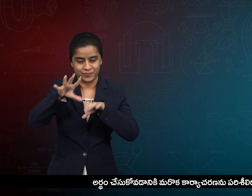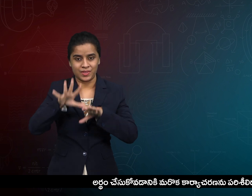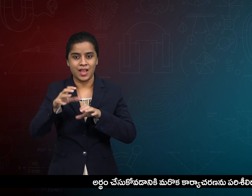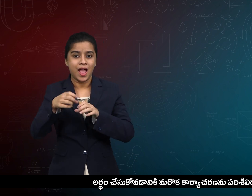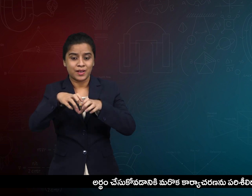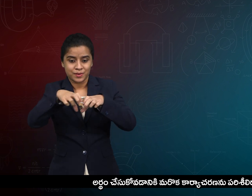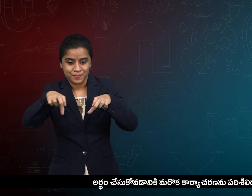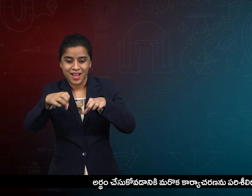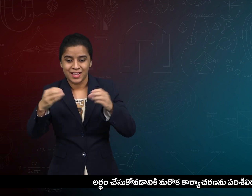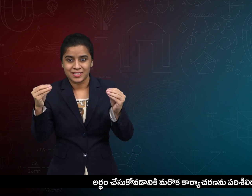కార్యాచరణను పరిశీలిద్దాం.